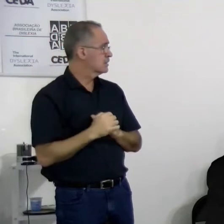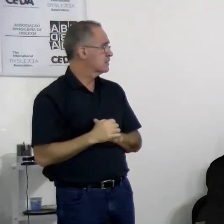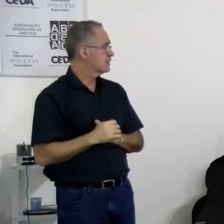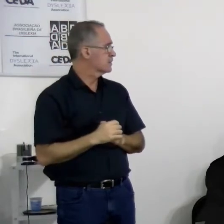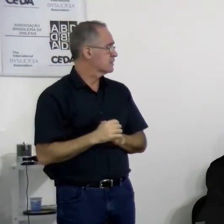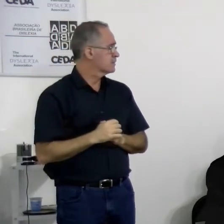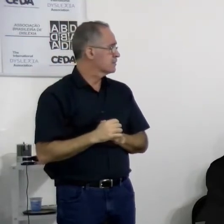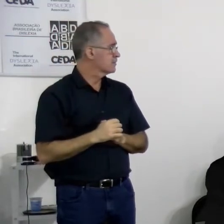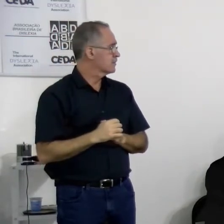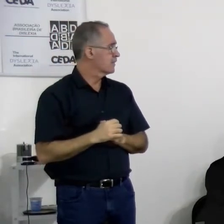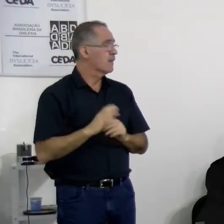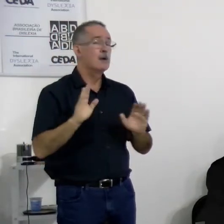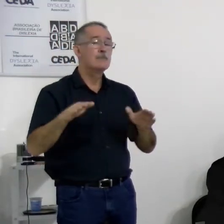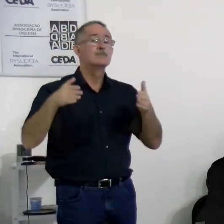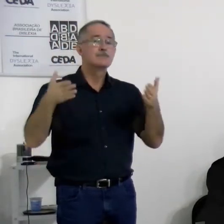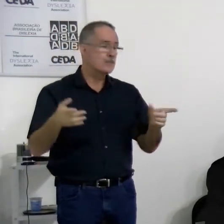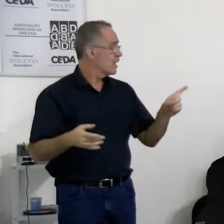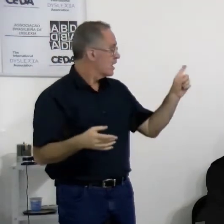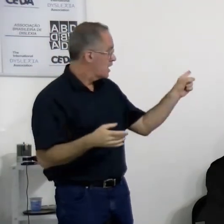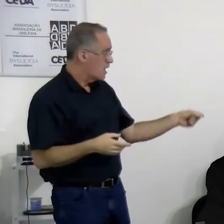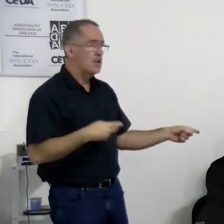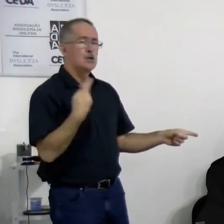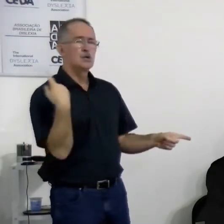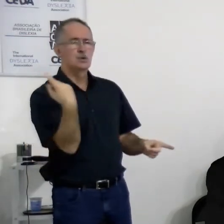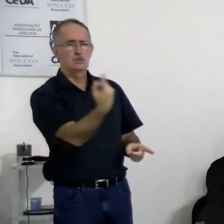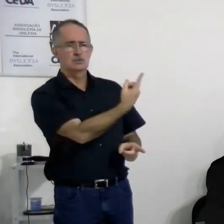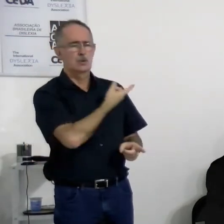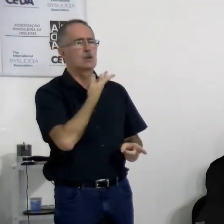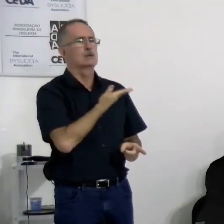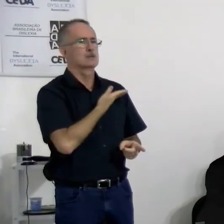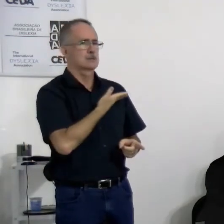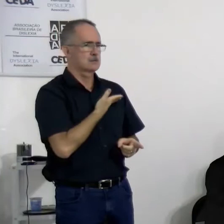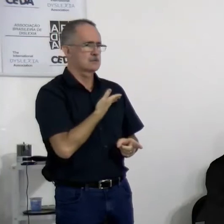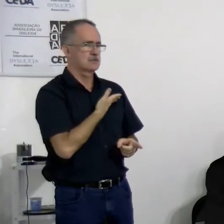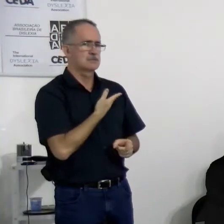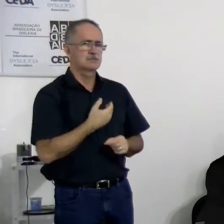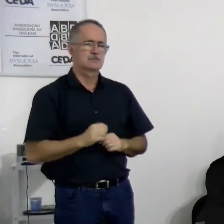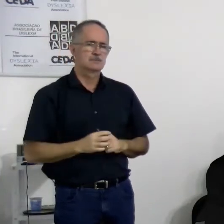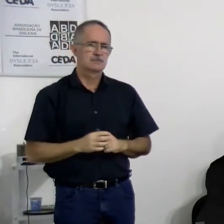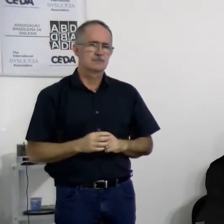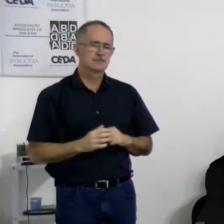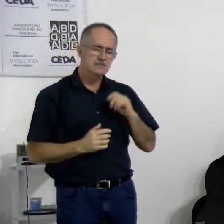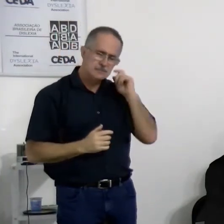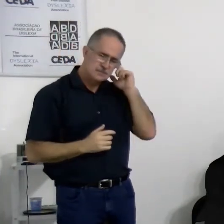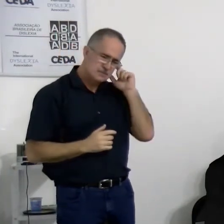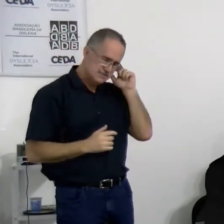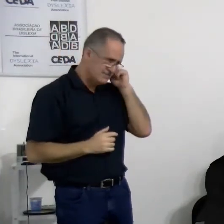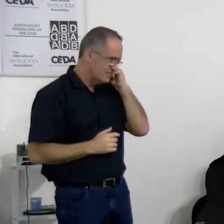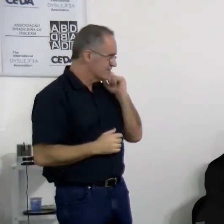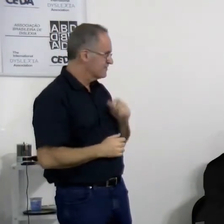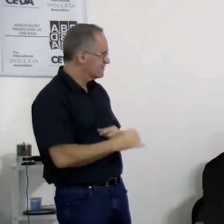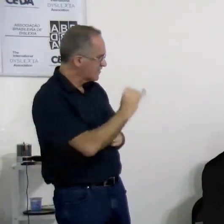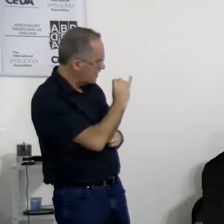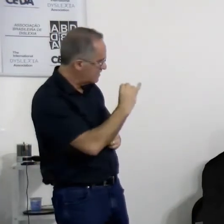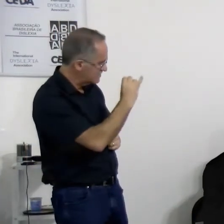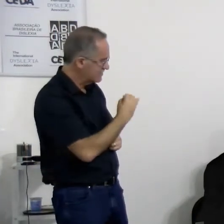fazer. Então, esse é o Charles, nosso amigo. This is Charles, our girlfriend.